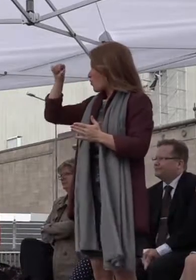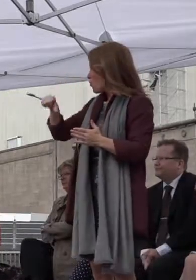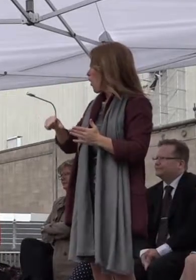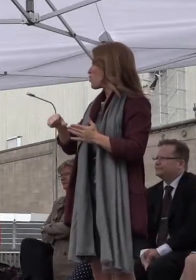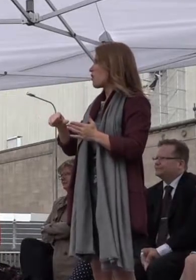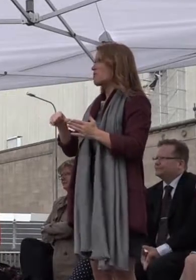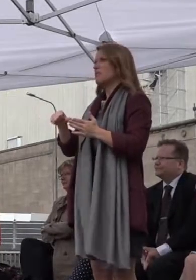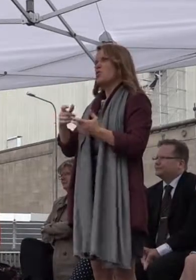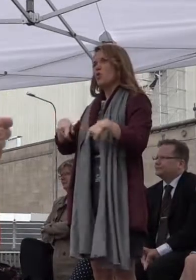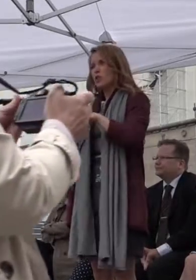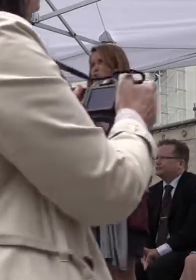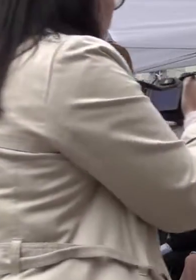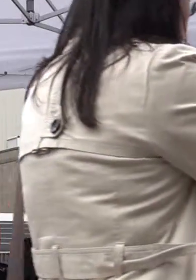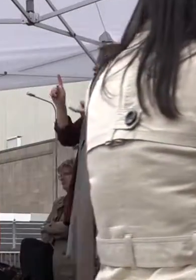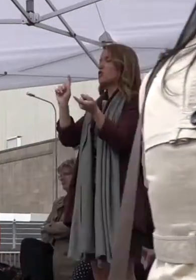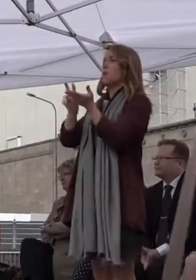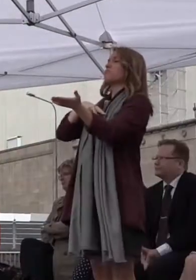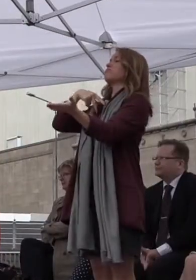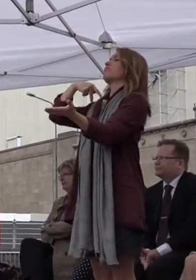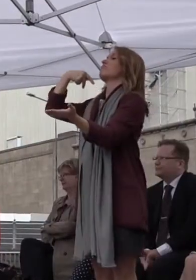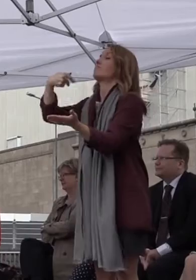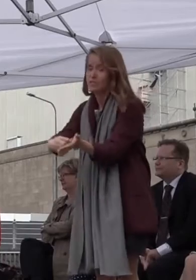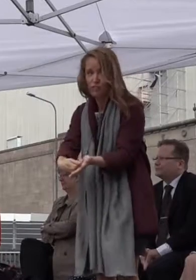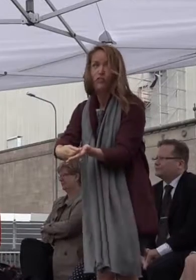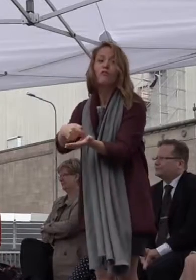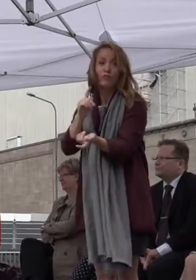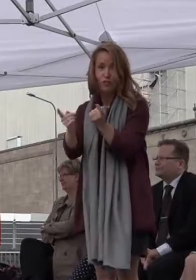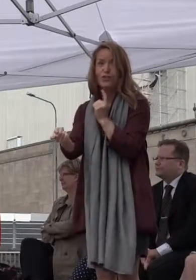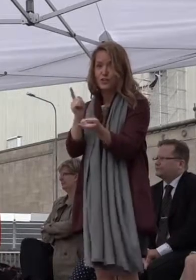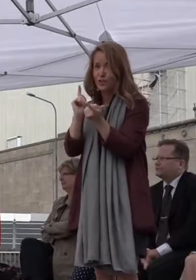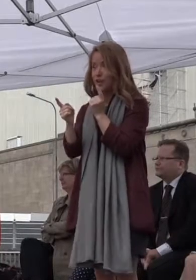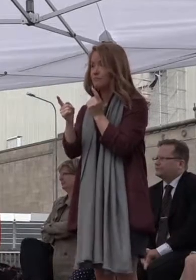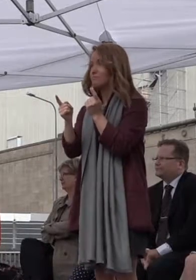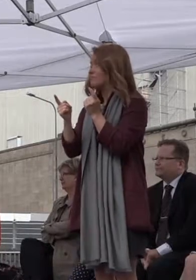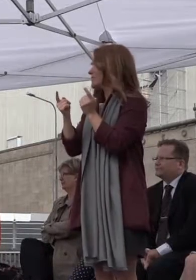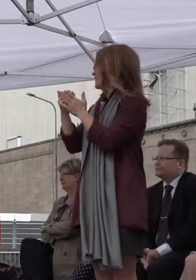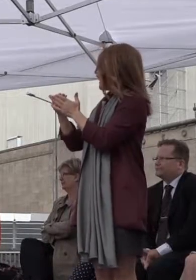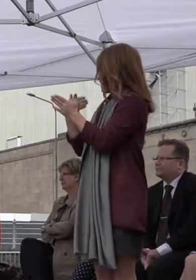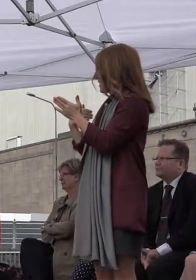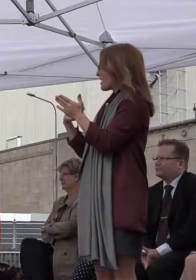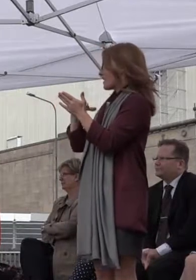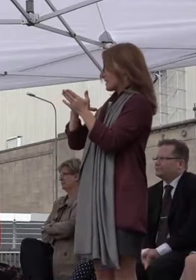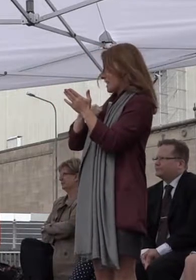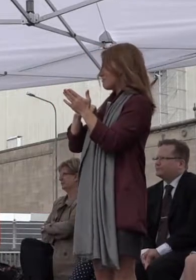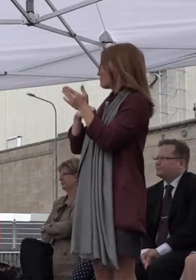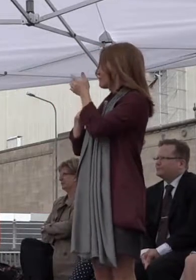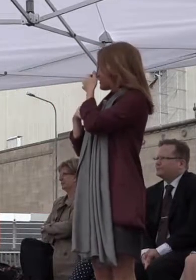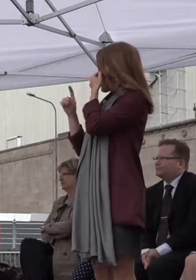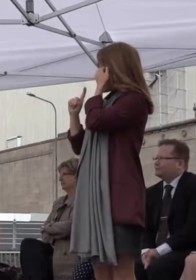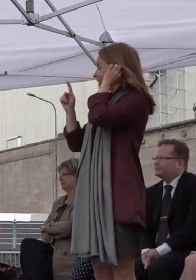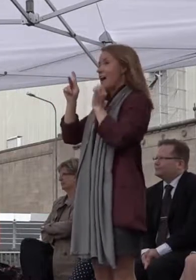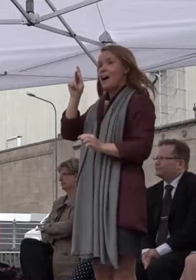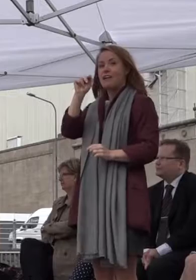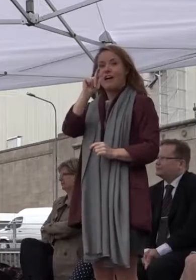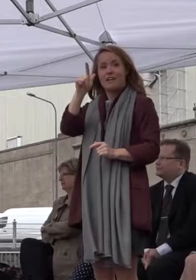toteutuksella kaatua rähmällemme. Siksi olen valmis yhtymään Kalle